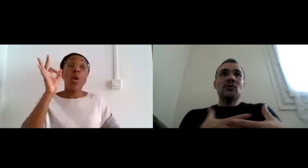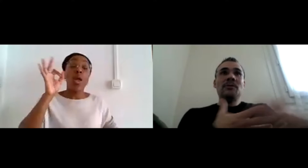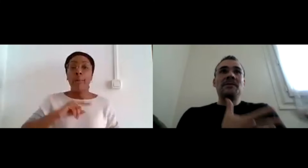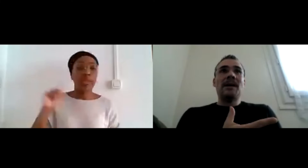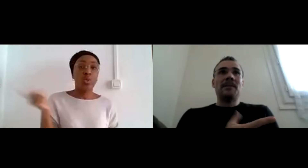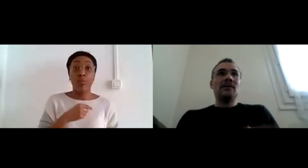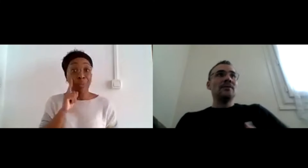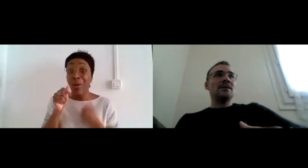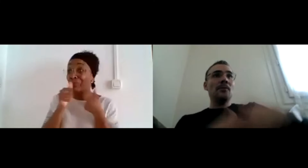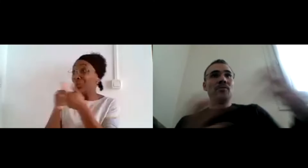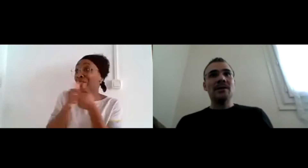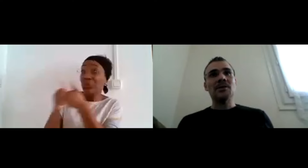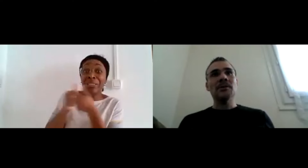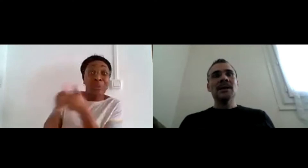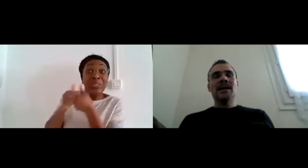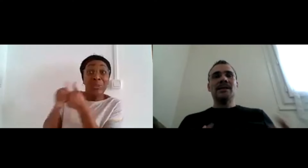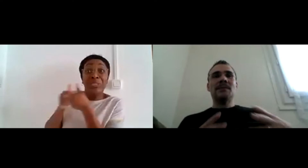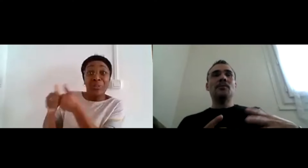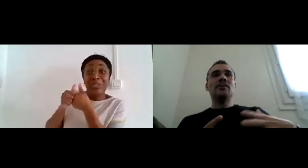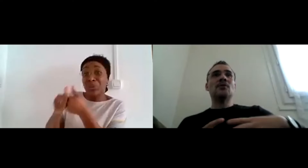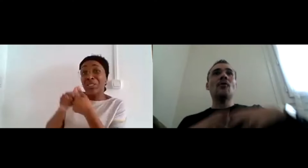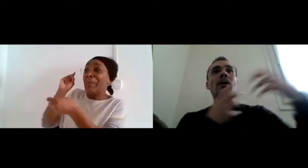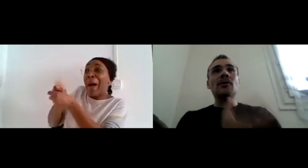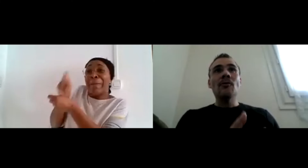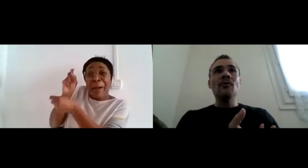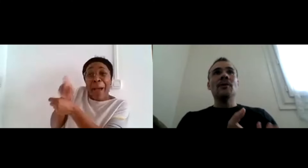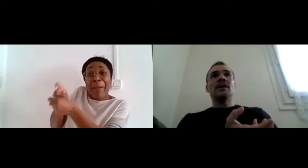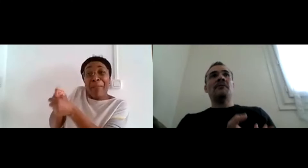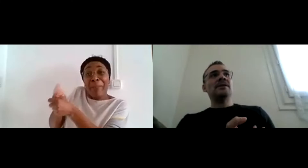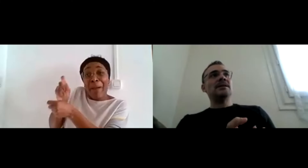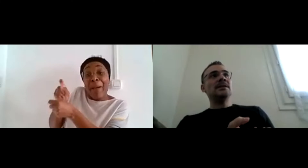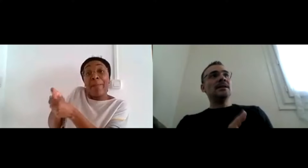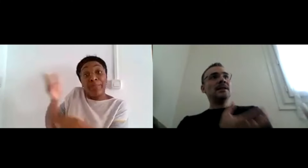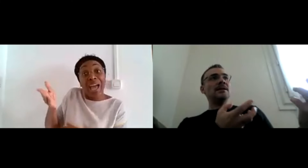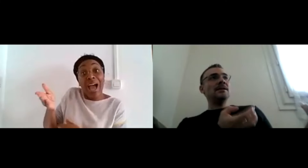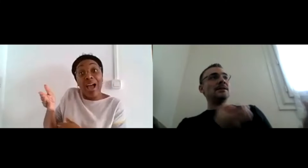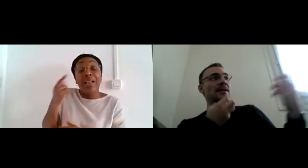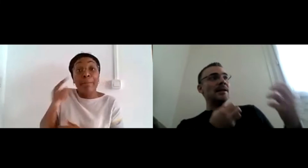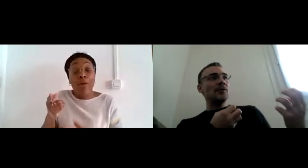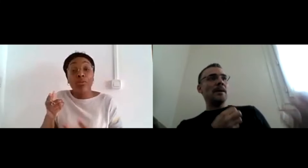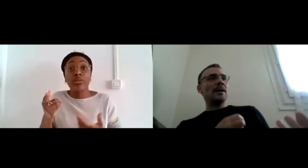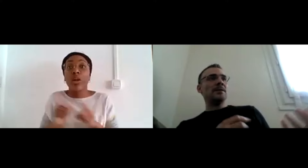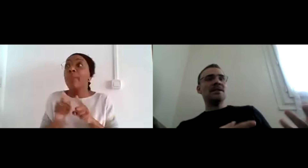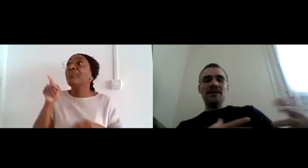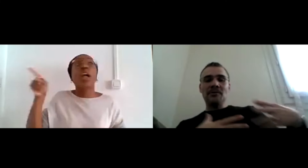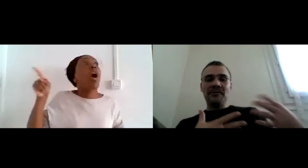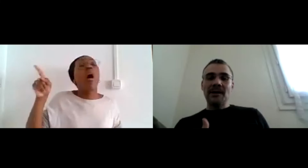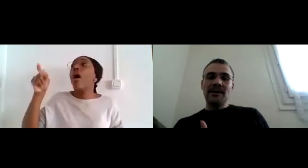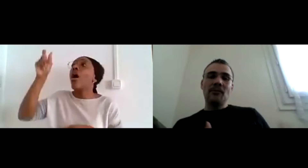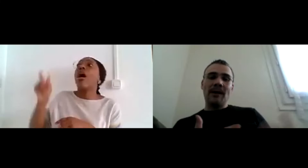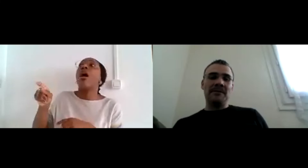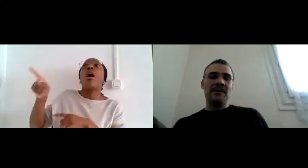Ils sont suivis par toute cette population et cette population croit qu'eux, en fait, ils détiennent quelque part, eh bien, une espèce